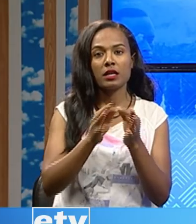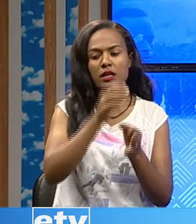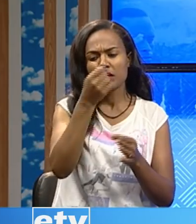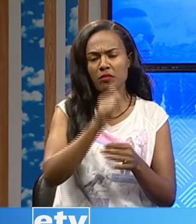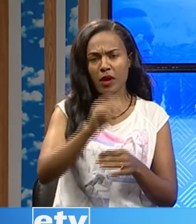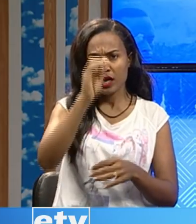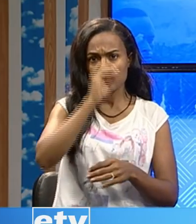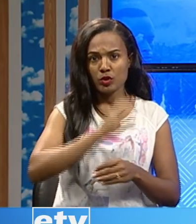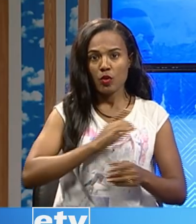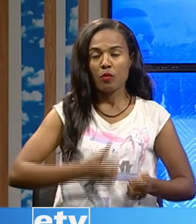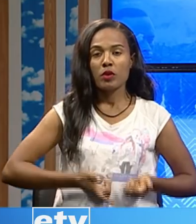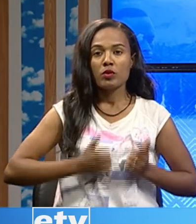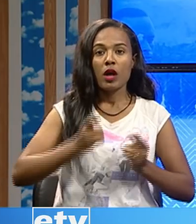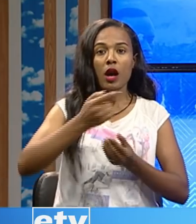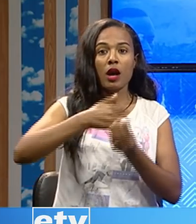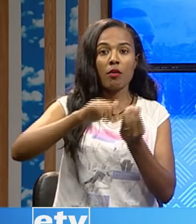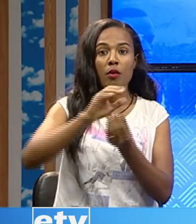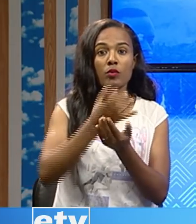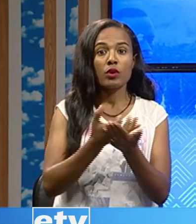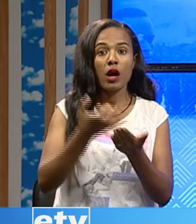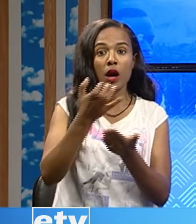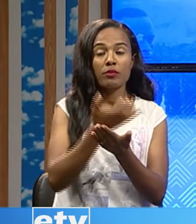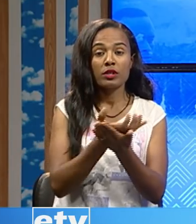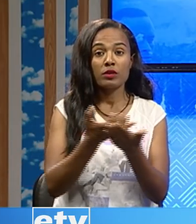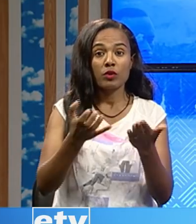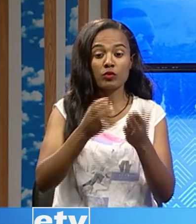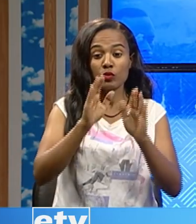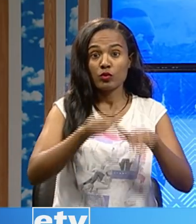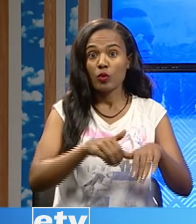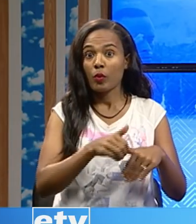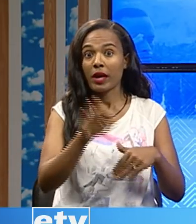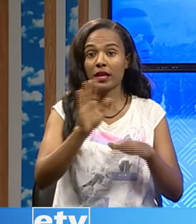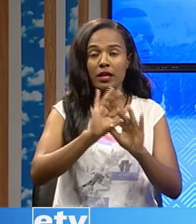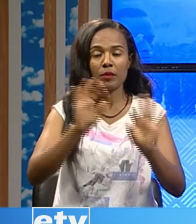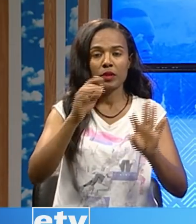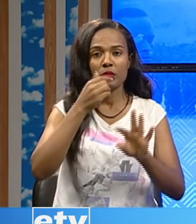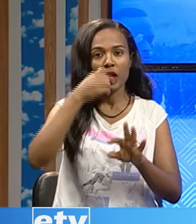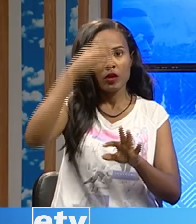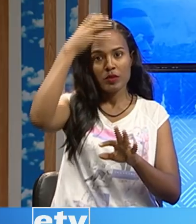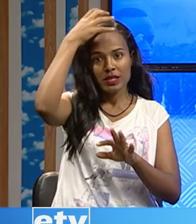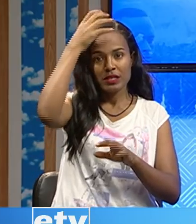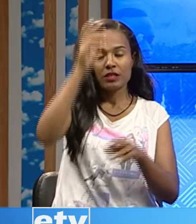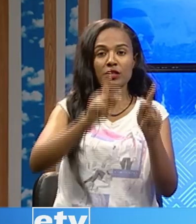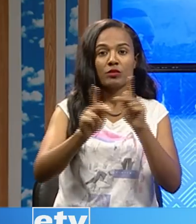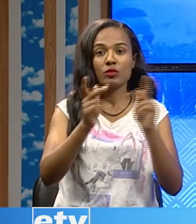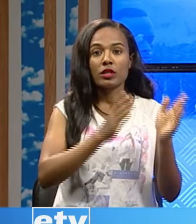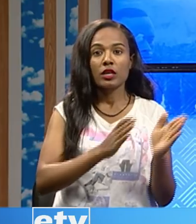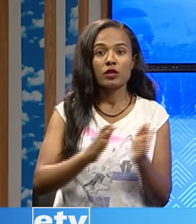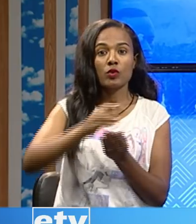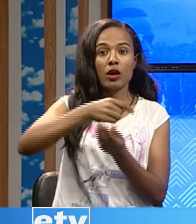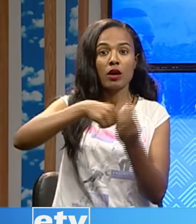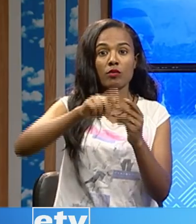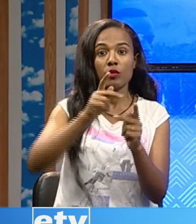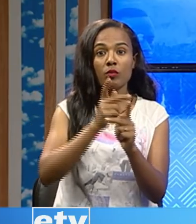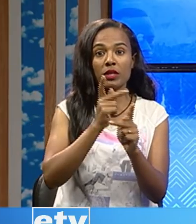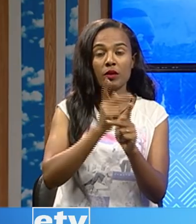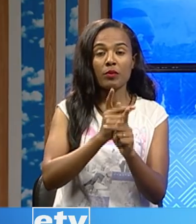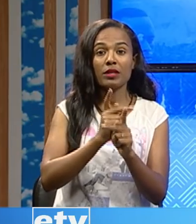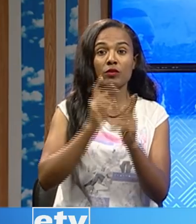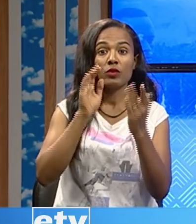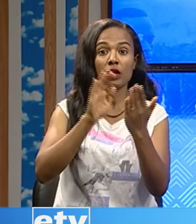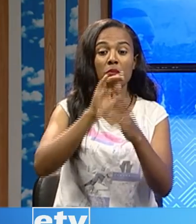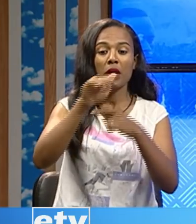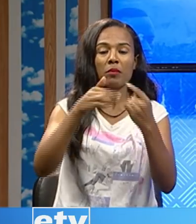ሰው መኖሪያ አካባቢውንና ሀብት ንብረቱን ጥሎ መሄድ የለበትም ያለው መንግስት ህዝቡ ተደራጅቶ አካባቢውን መጠበቅ፣ ወደ ግንባር